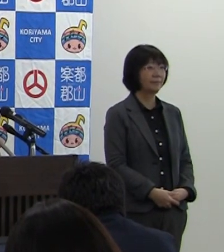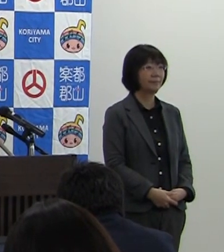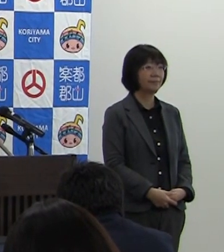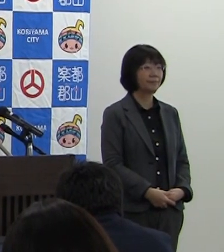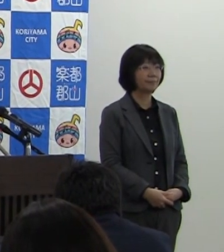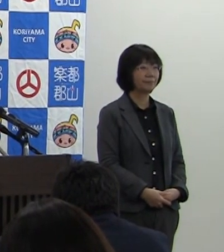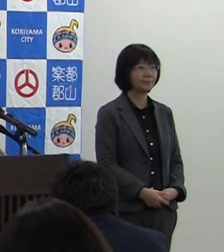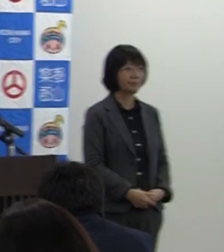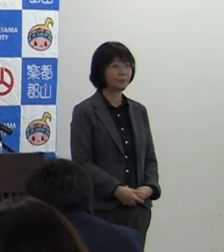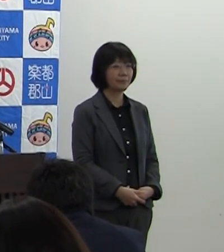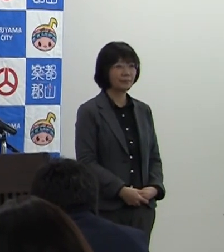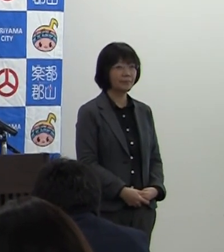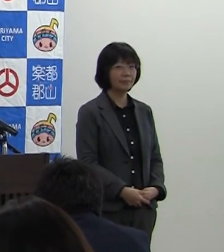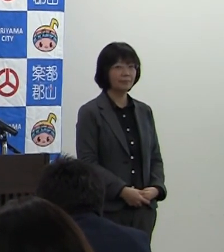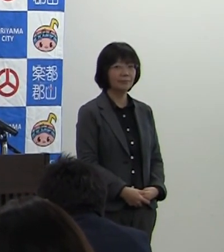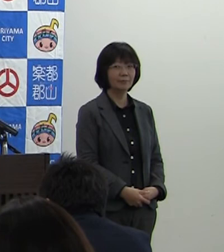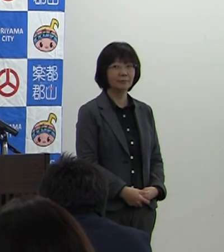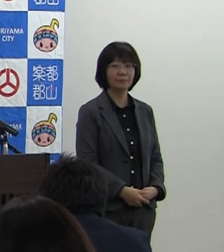ありませんか。